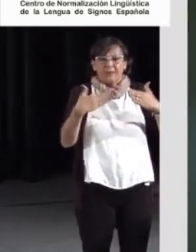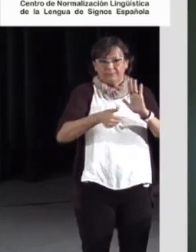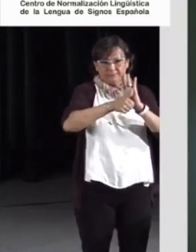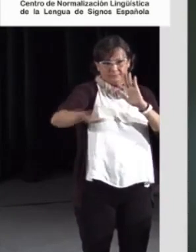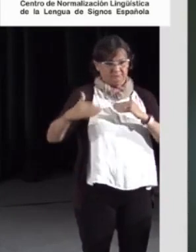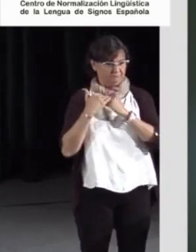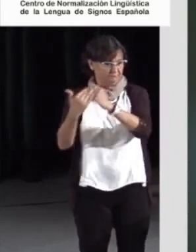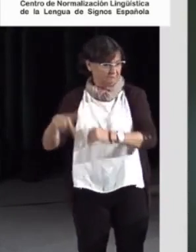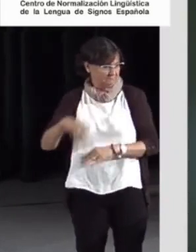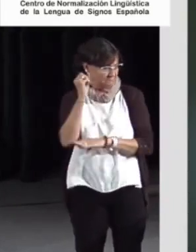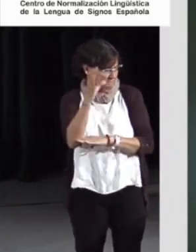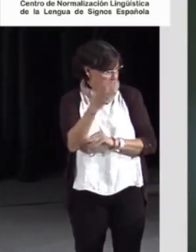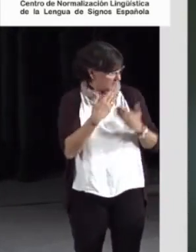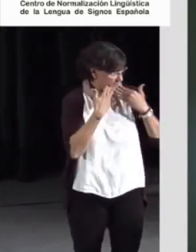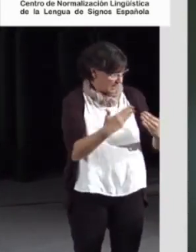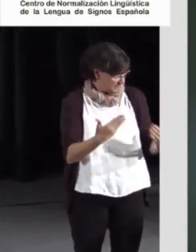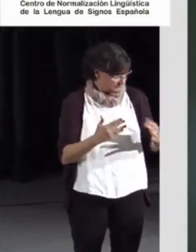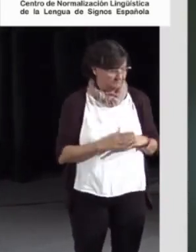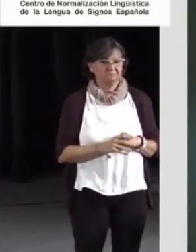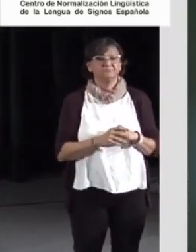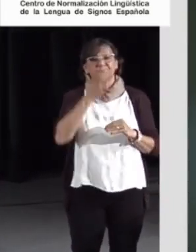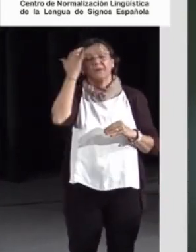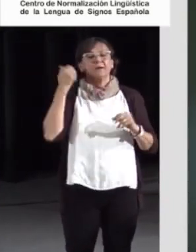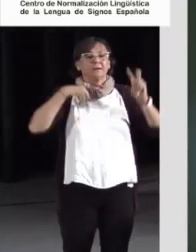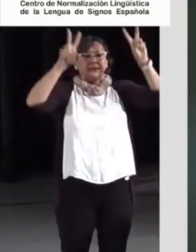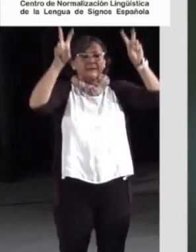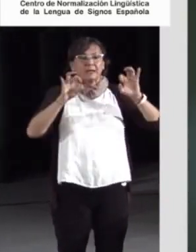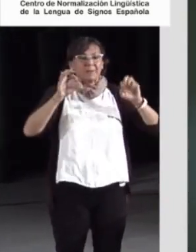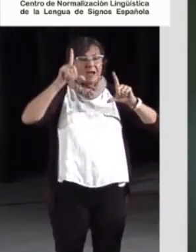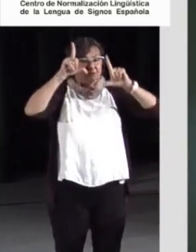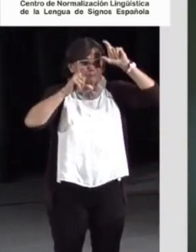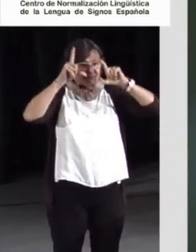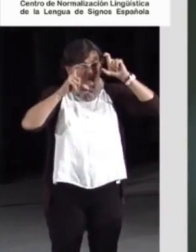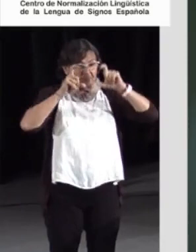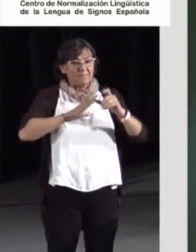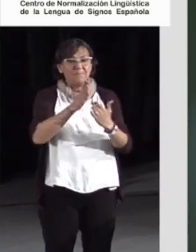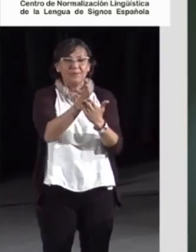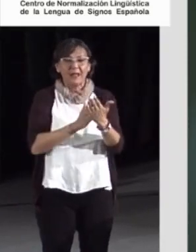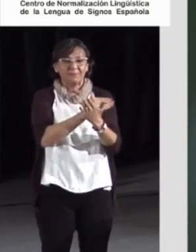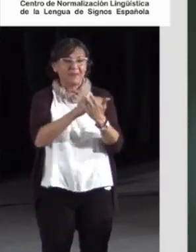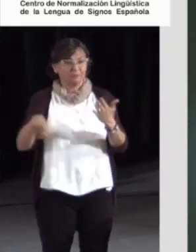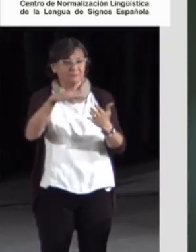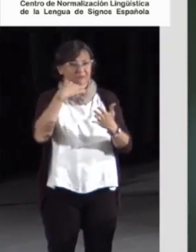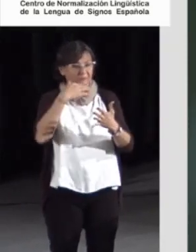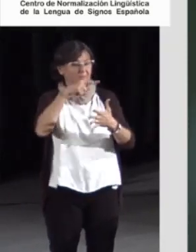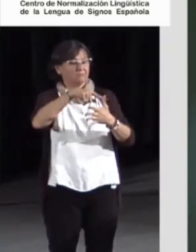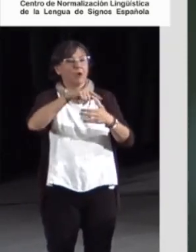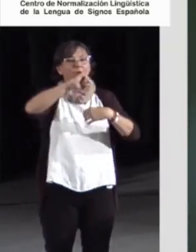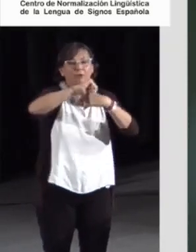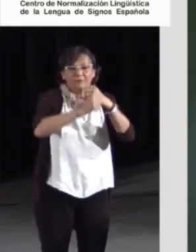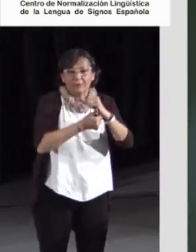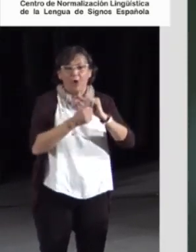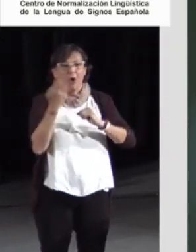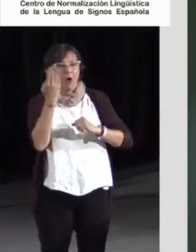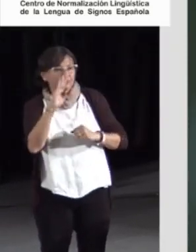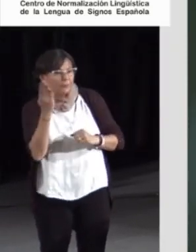Pues, en primer lugar, quiero dar las gracias al CNELSE por haber seleccionado mi comunicación y vamos a hablar de la expresión